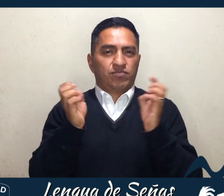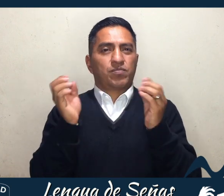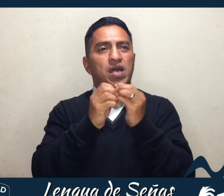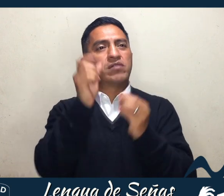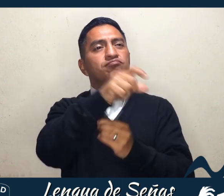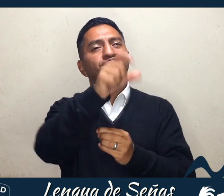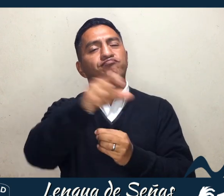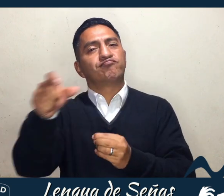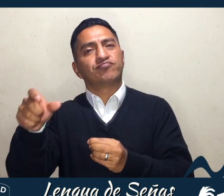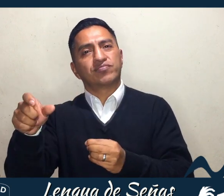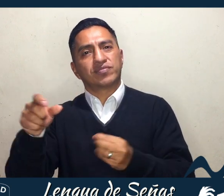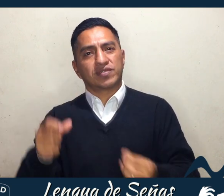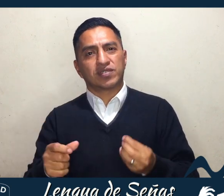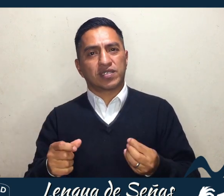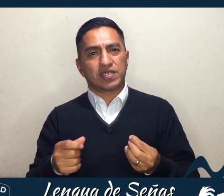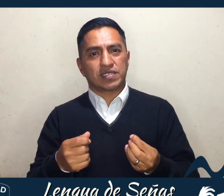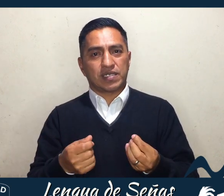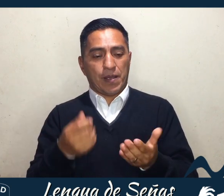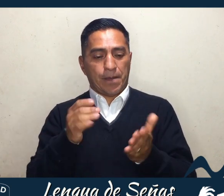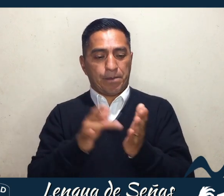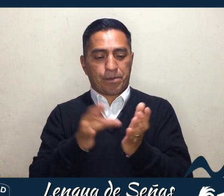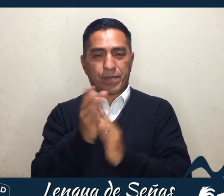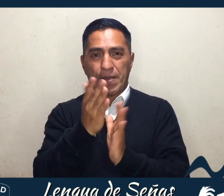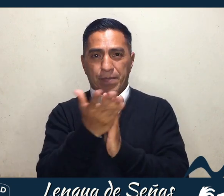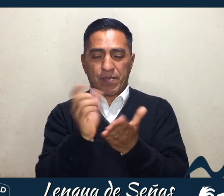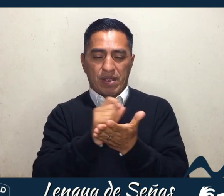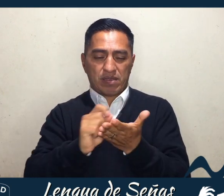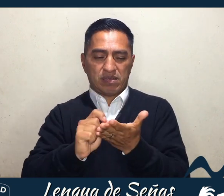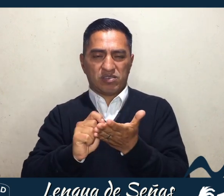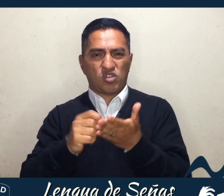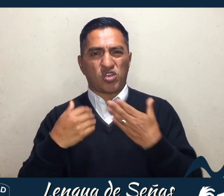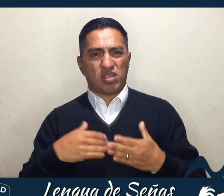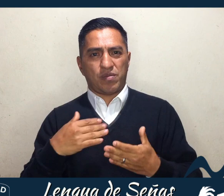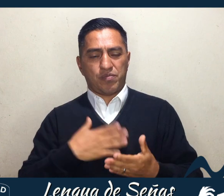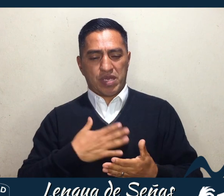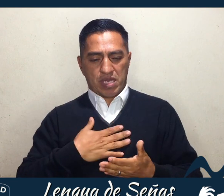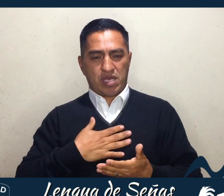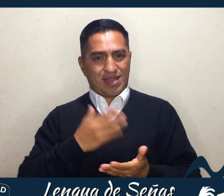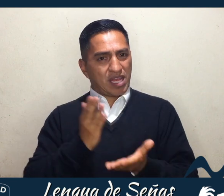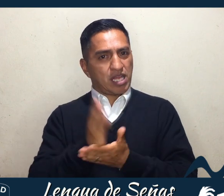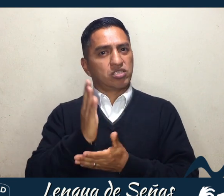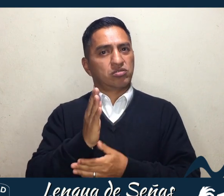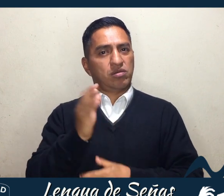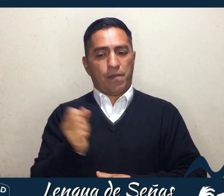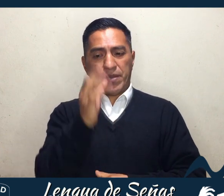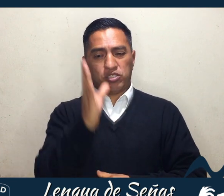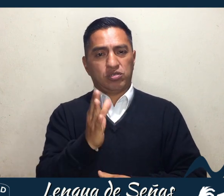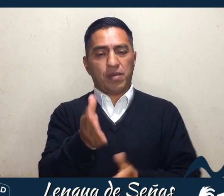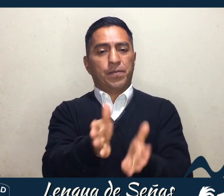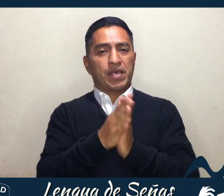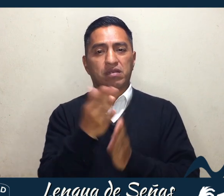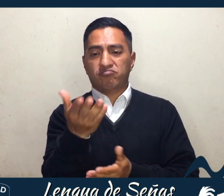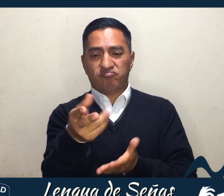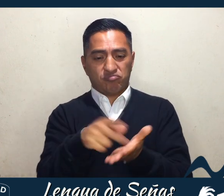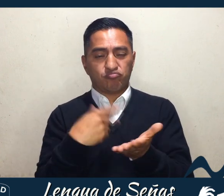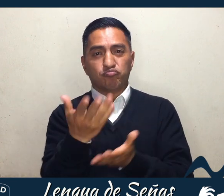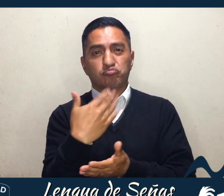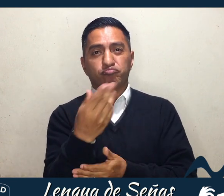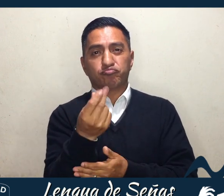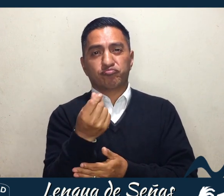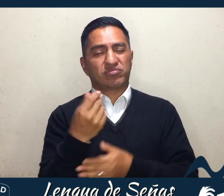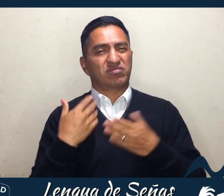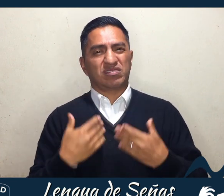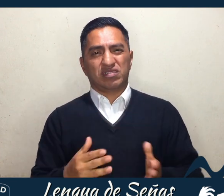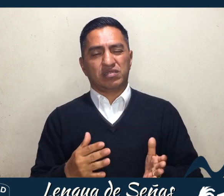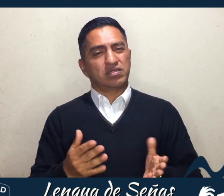posibles. Y es por eso que en la primera carta les dice, yo no quise usar el derecho mío de pedirles un salario porque yo quería